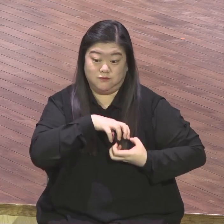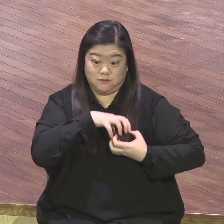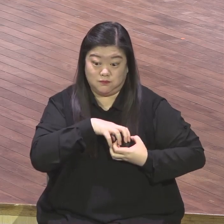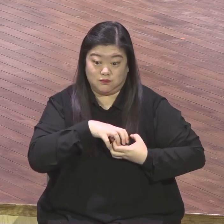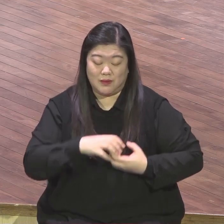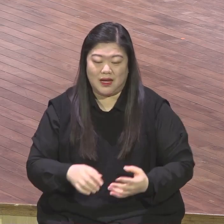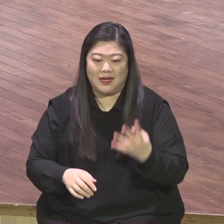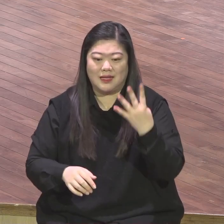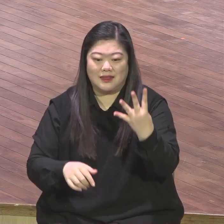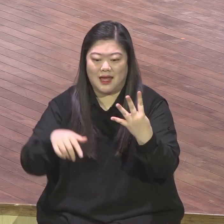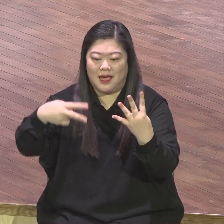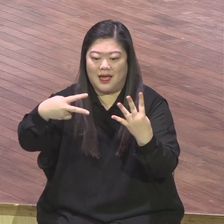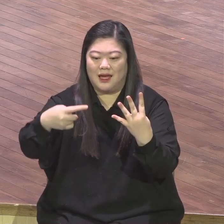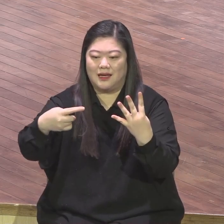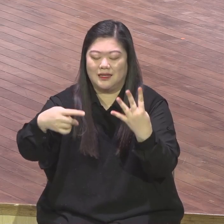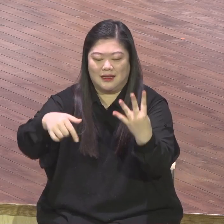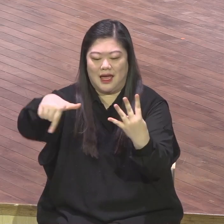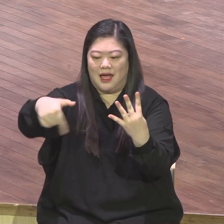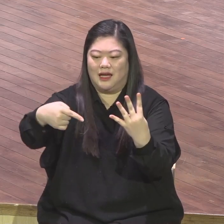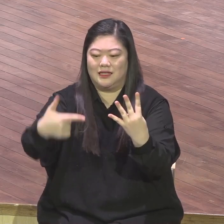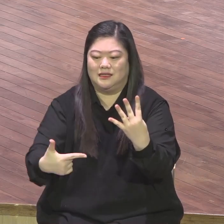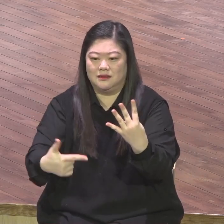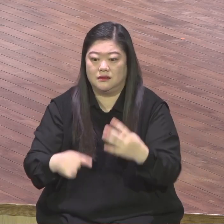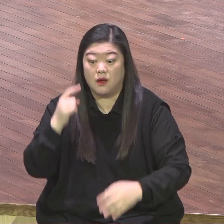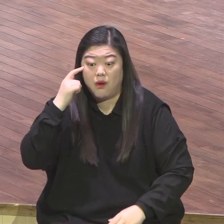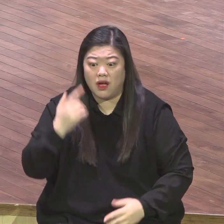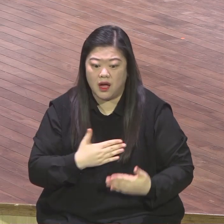4근이라 합니다. 두근두근 해서 4근.